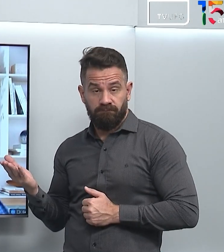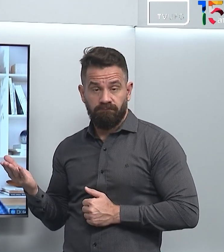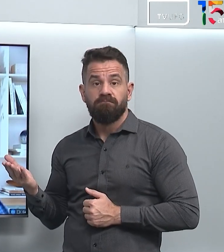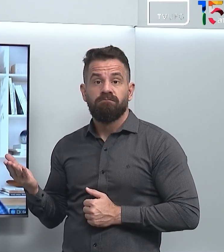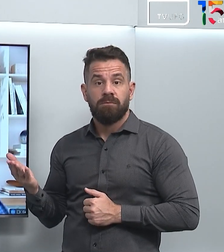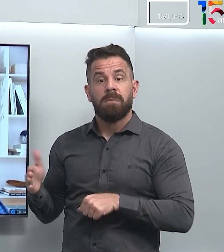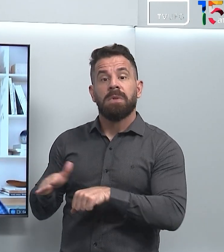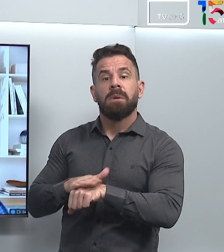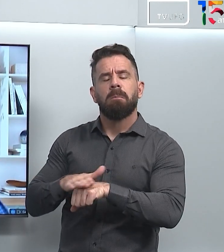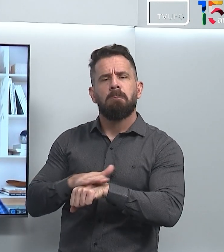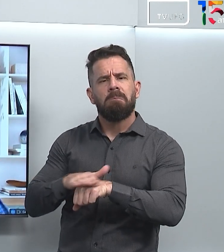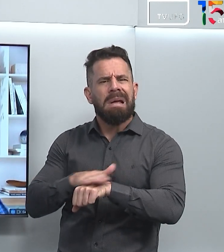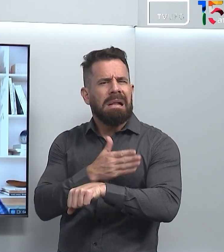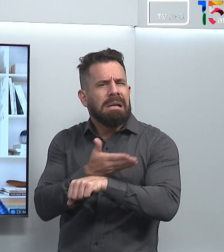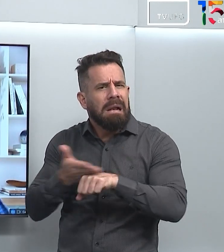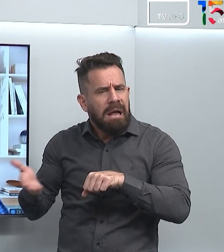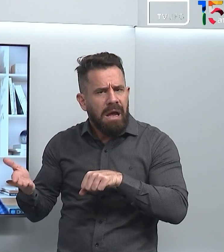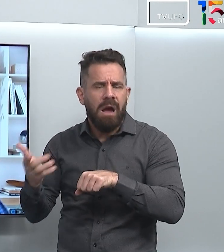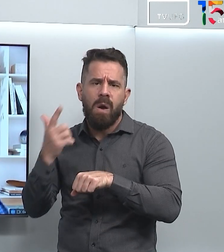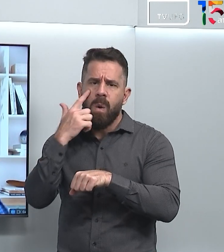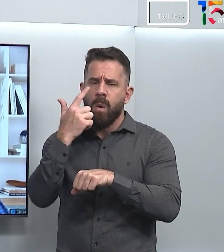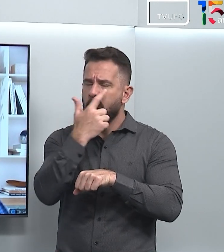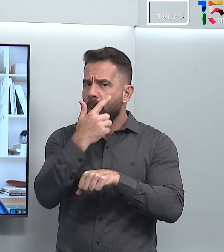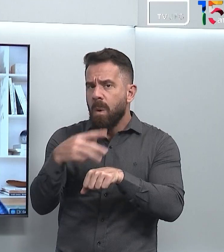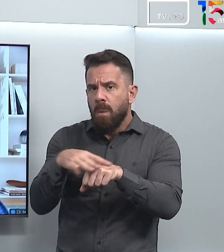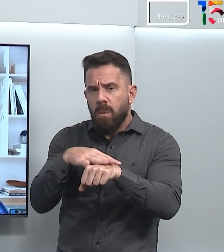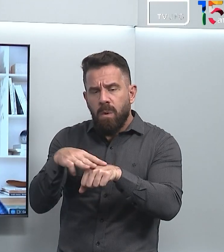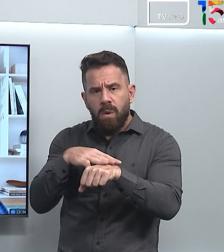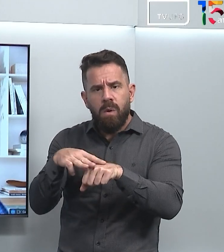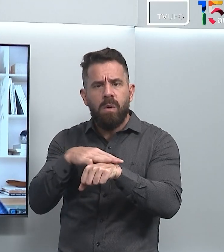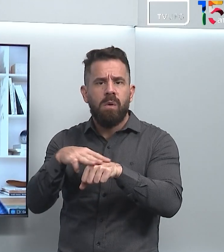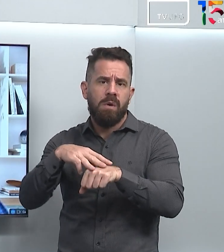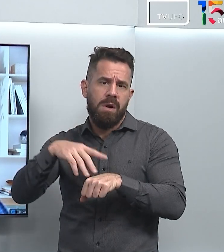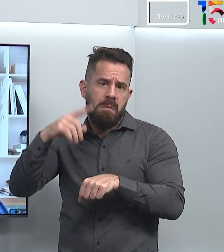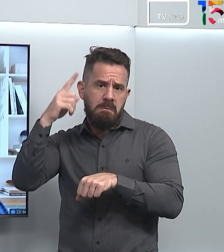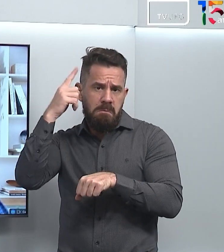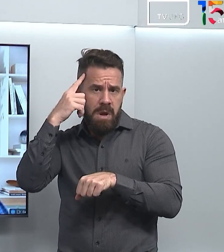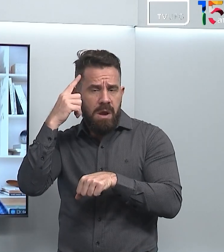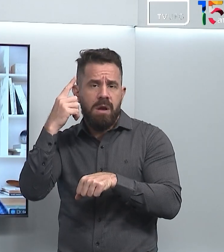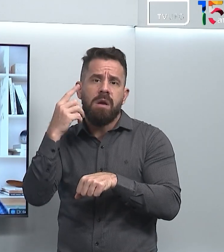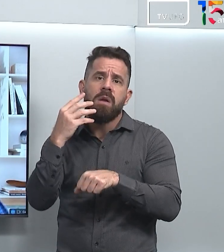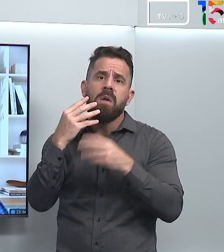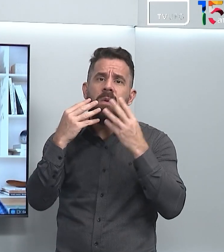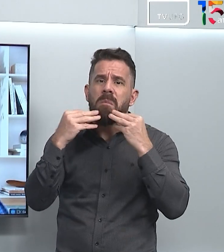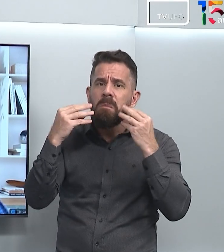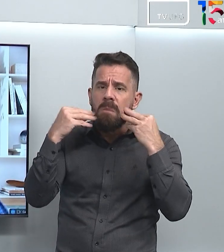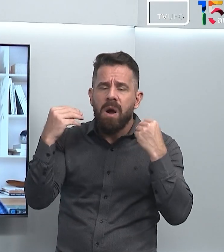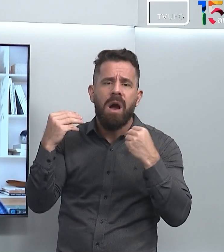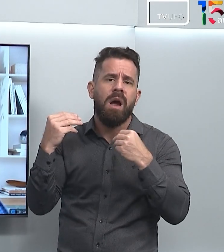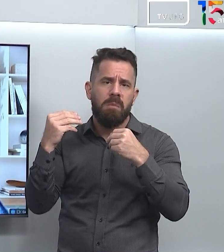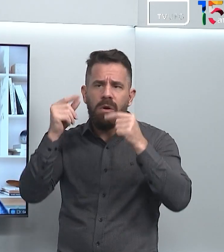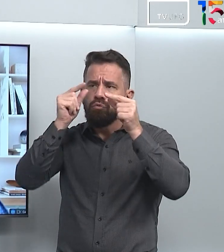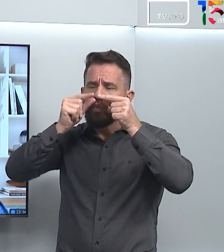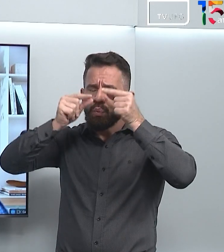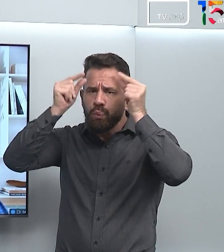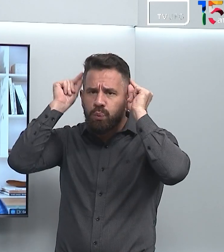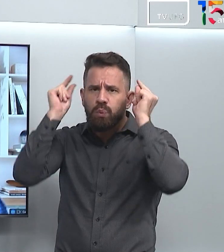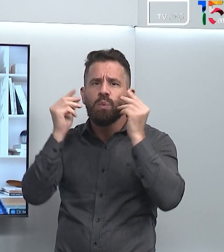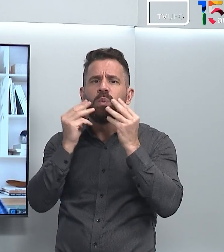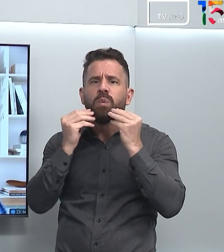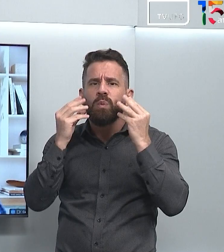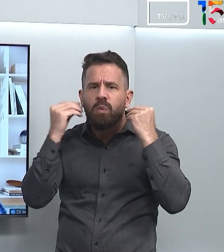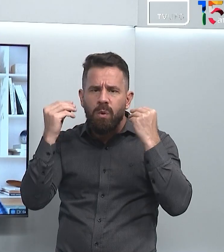pele clara, olhos castanhos, cabelo e barba também castanhos e curtos, e uso